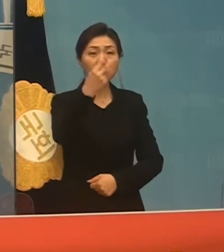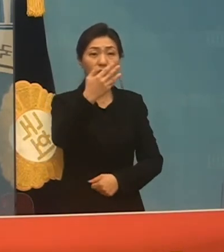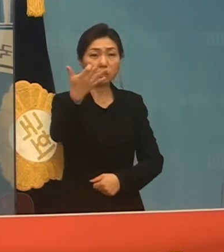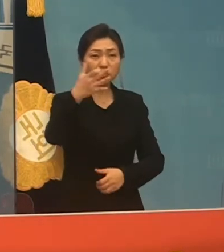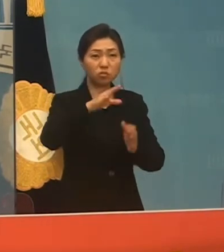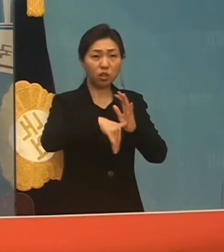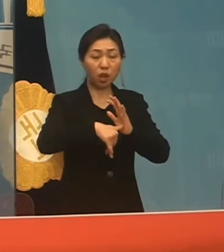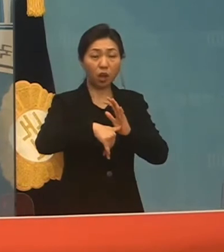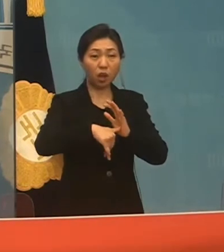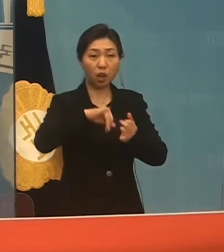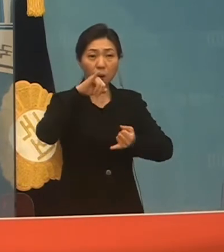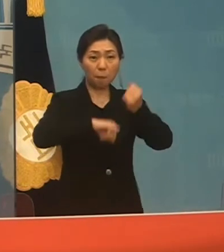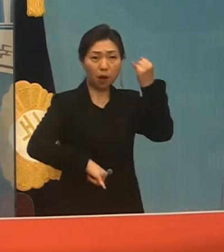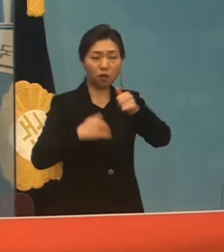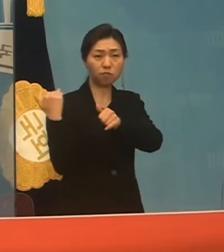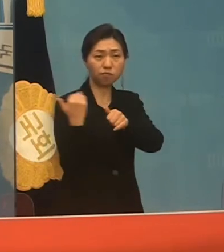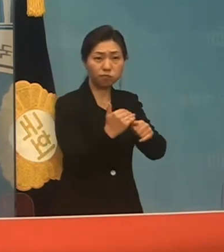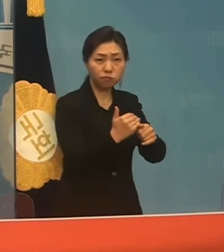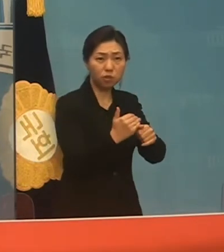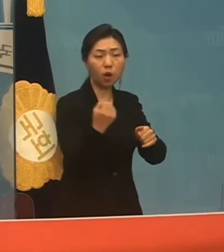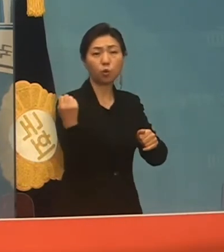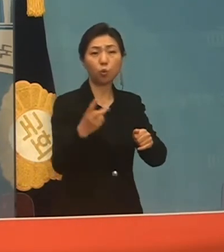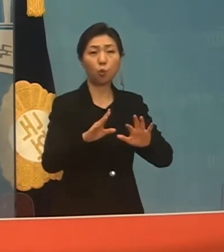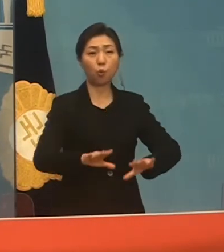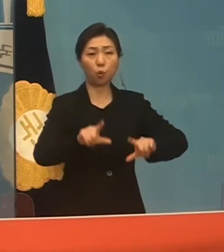29명을 집단해고 하더니 또 올해